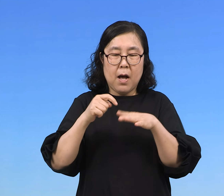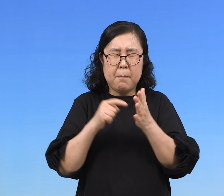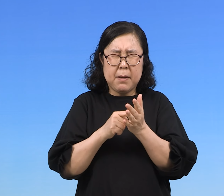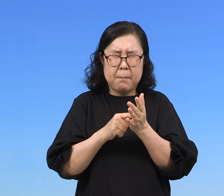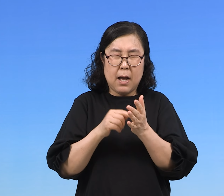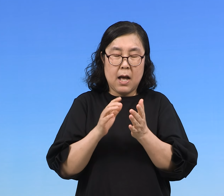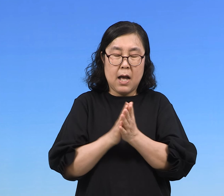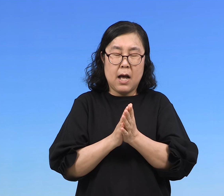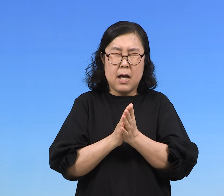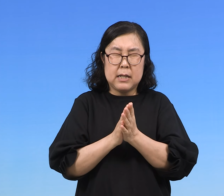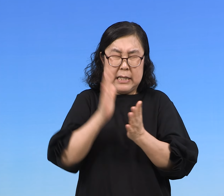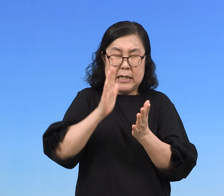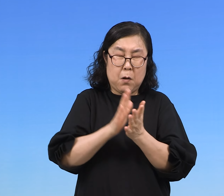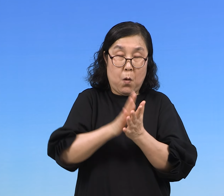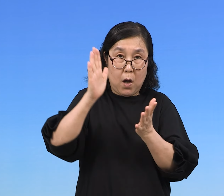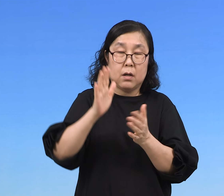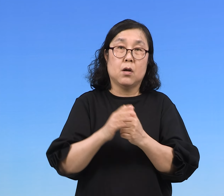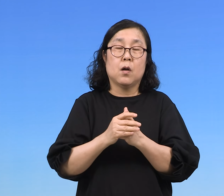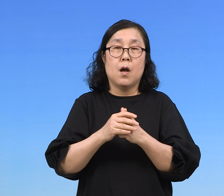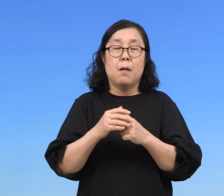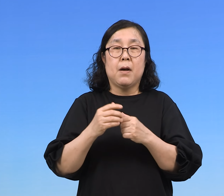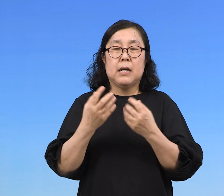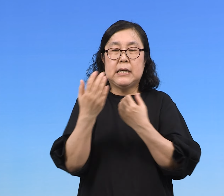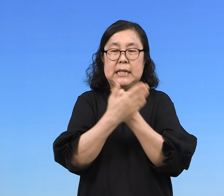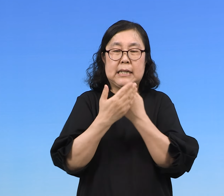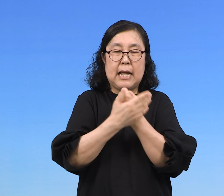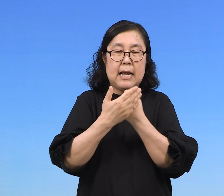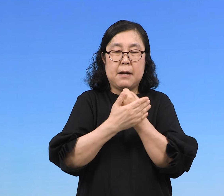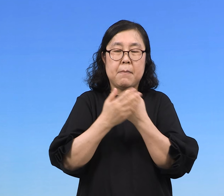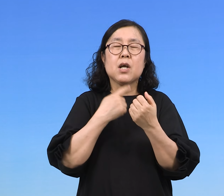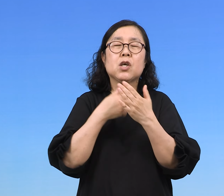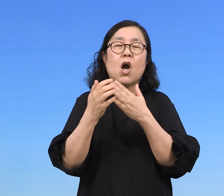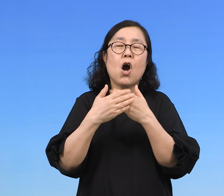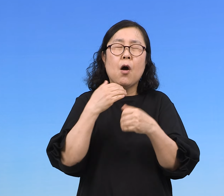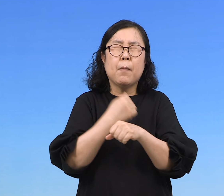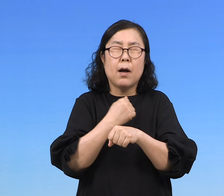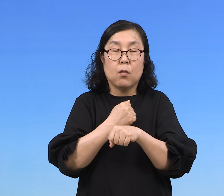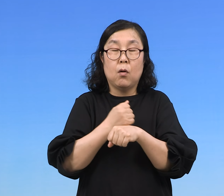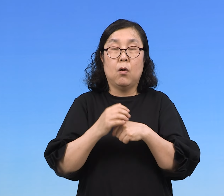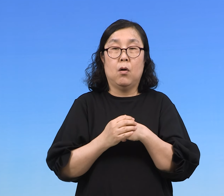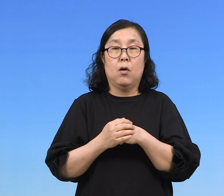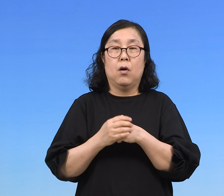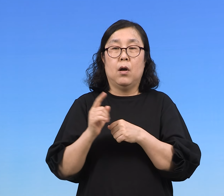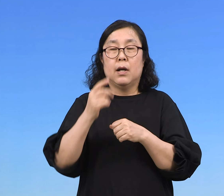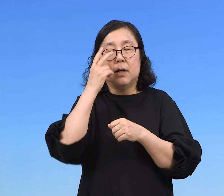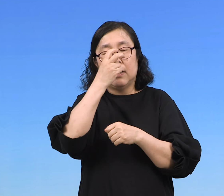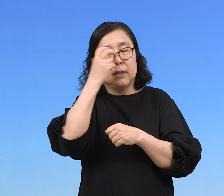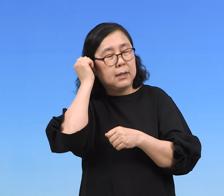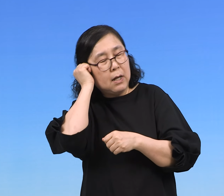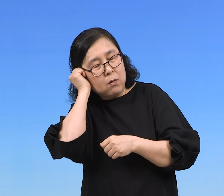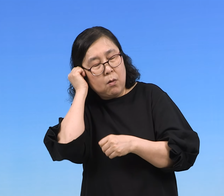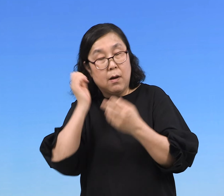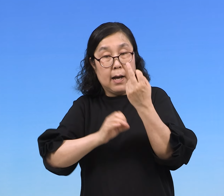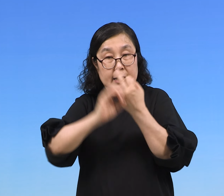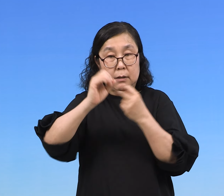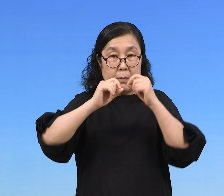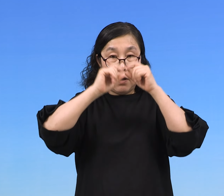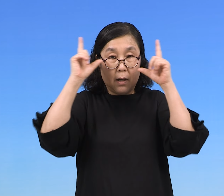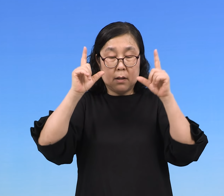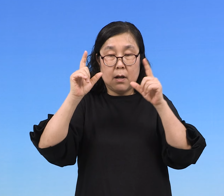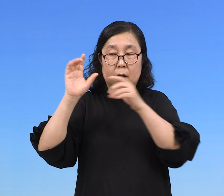터질 것 같고 막 너무너무 뜨거워지고 막 말로 다 할 수 없는 은혜를 그날 많이 받고요, 자고 아침에